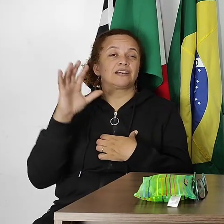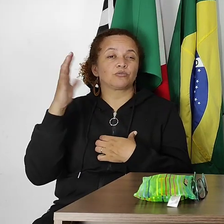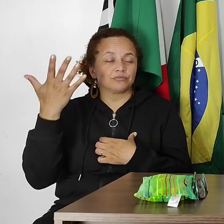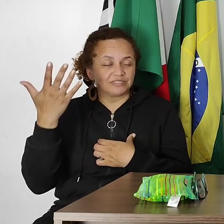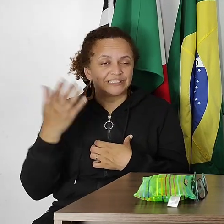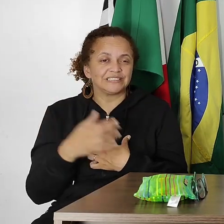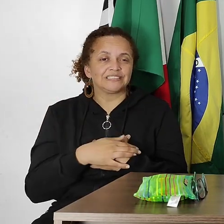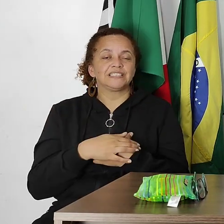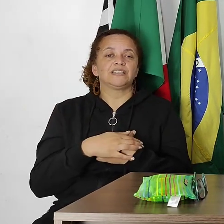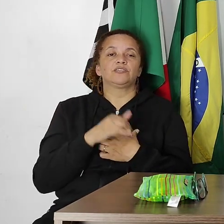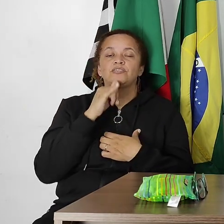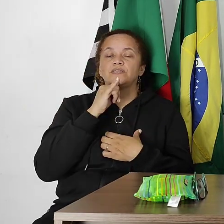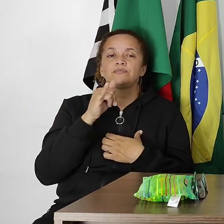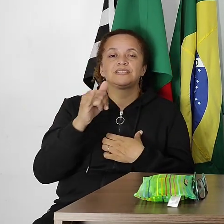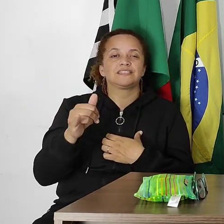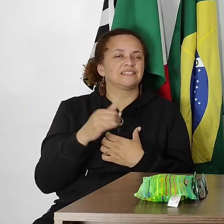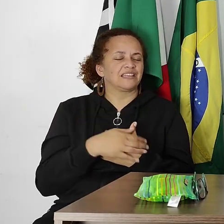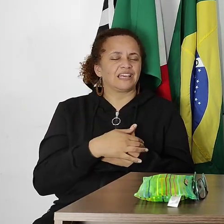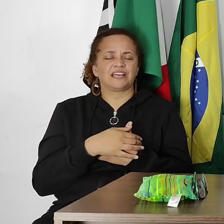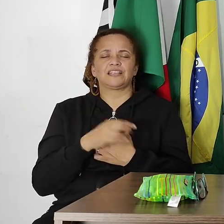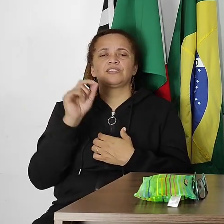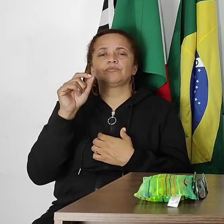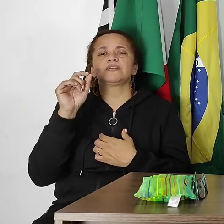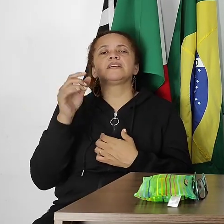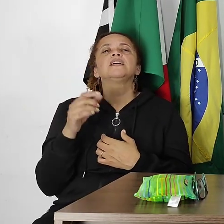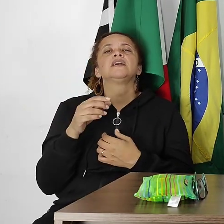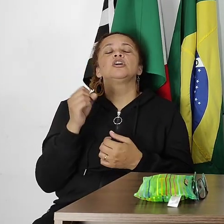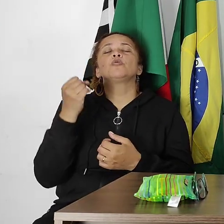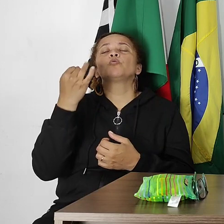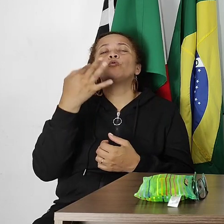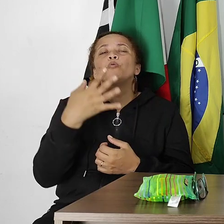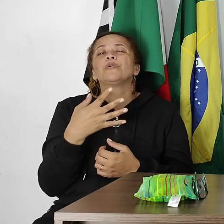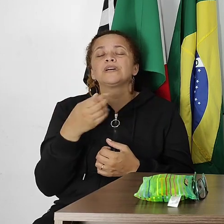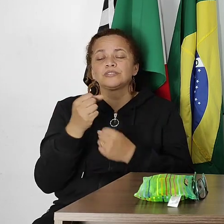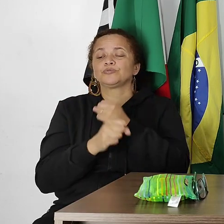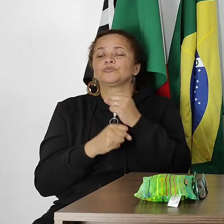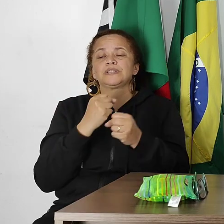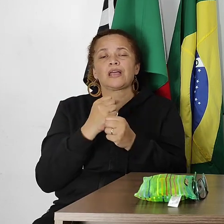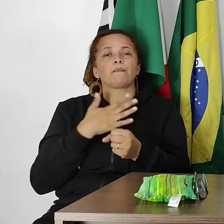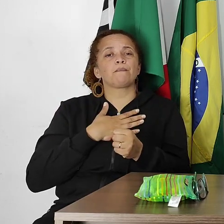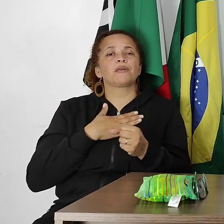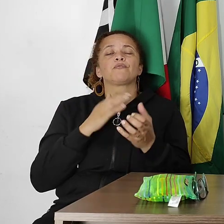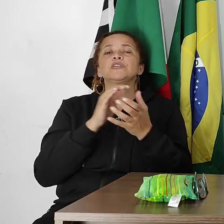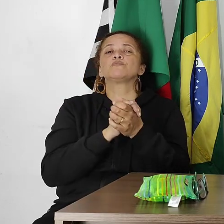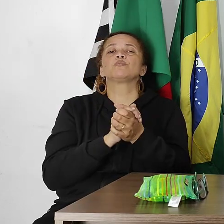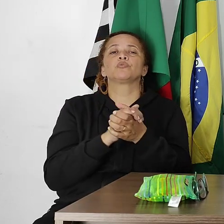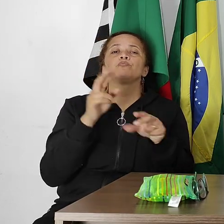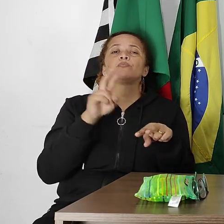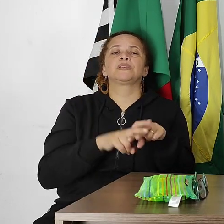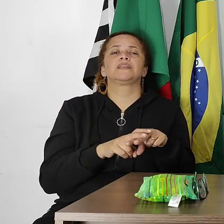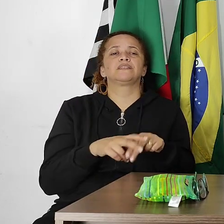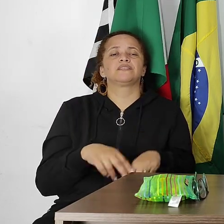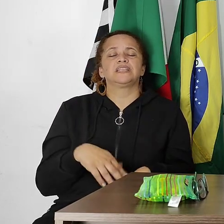de novo. Eu fui pro fundo do poço e ali eu fiquei 3 dias em cima de uma cama.